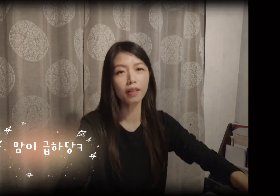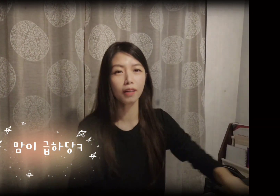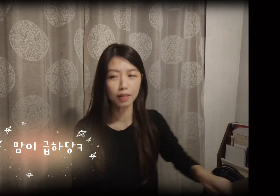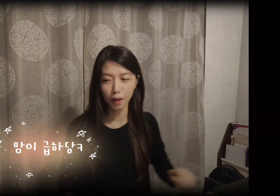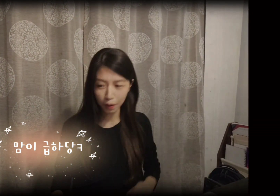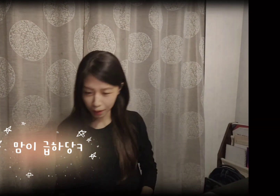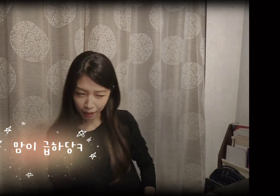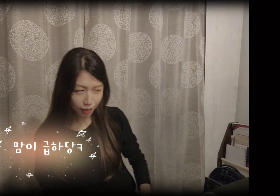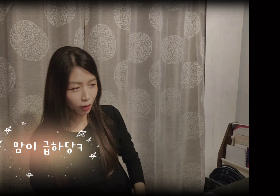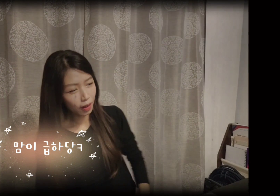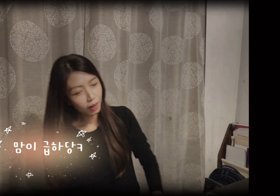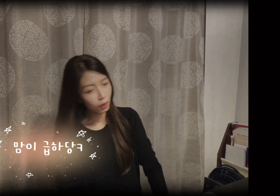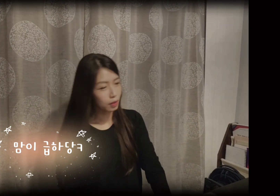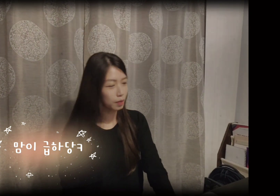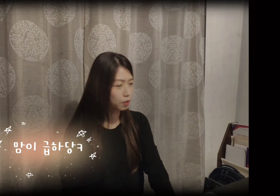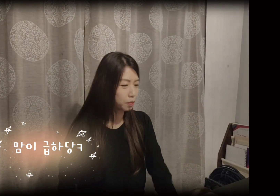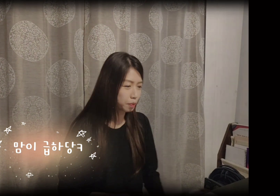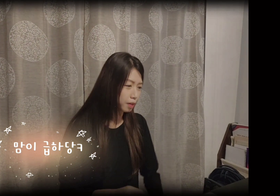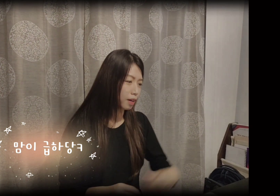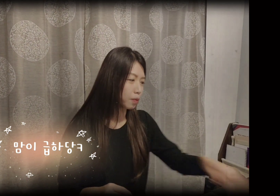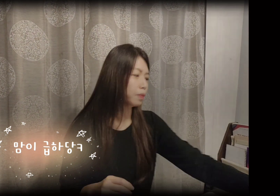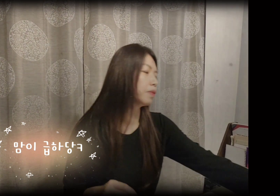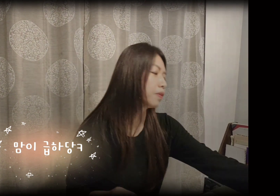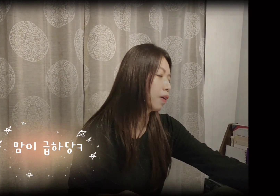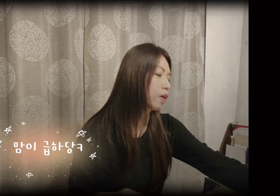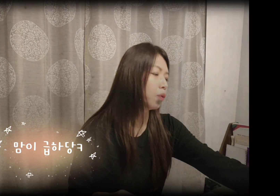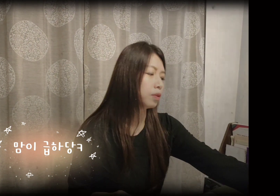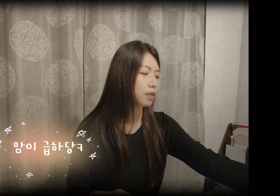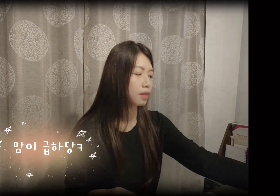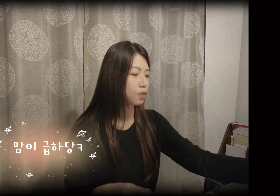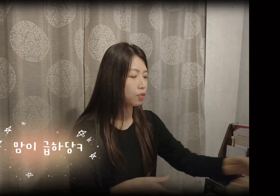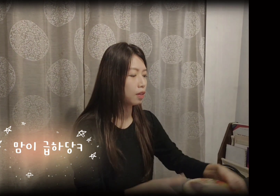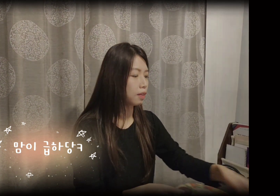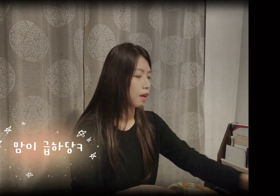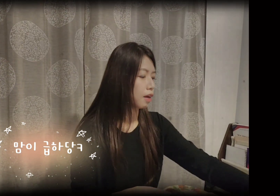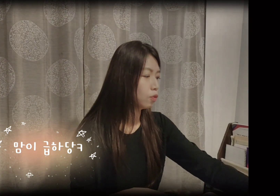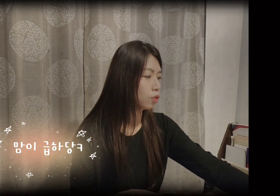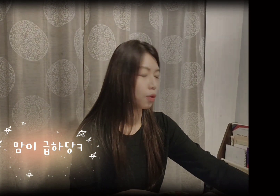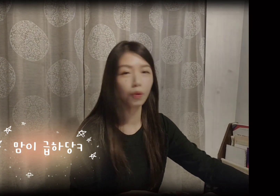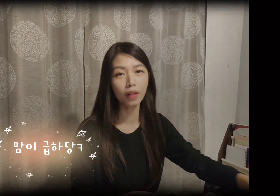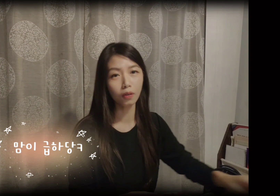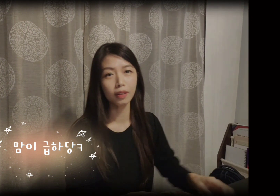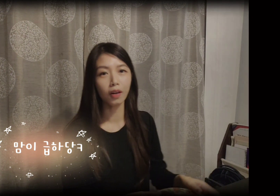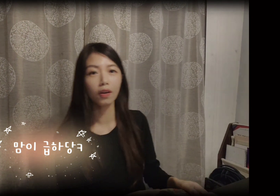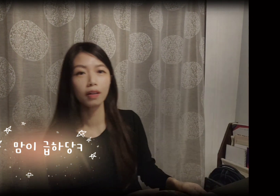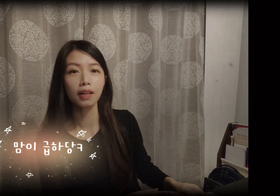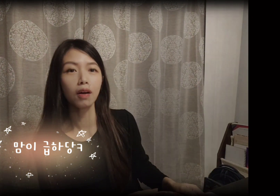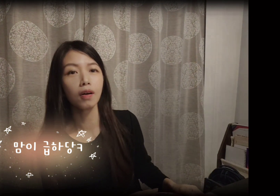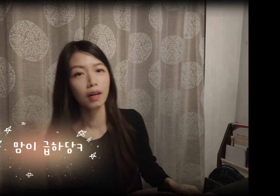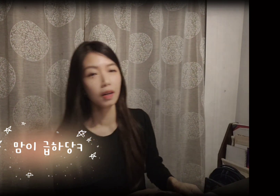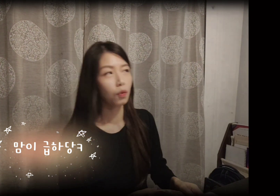수업 시작할 때가 됐어요. 그래서 얼른 좀 수업 준비를 하고, 오늘 사실 주일인데 한국은